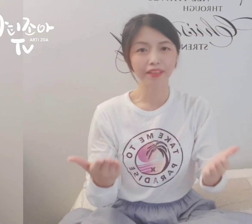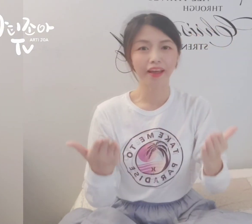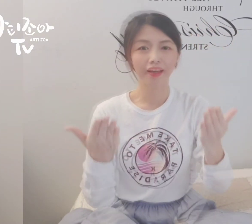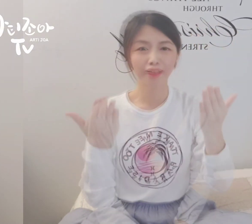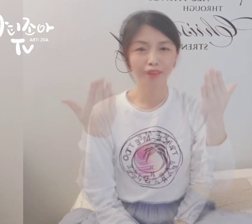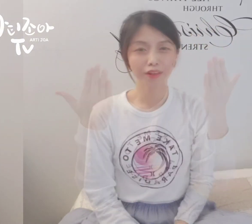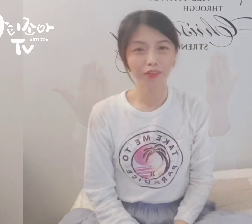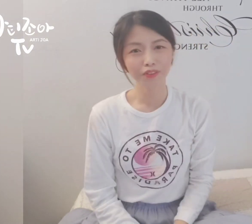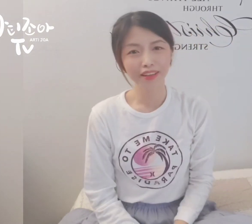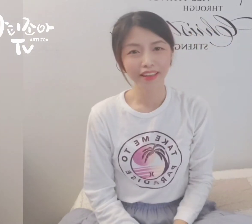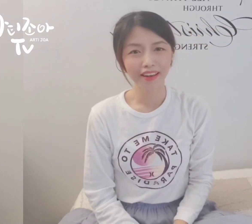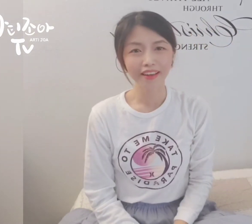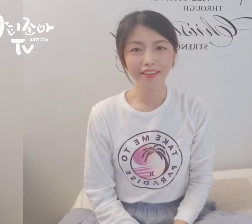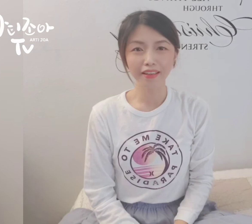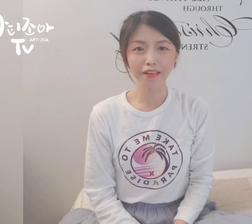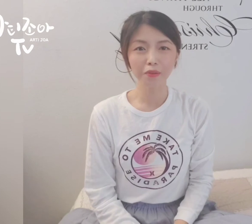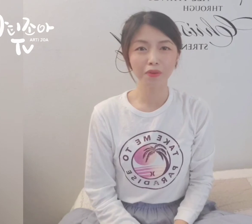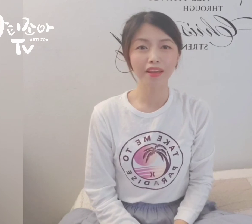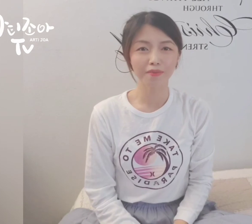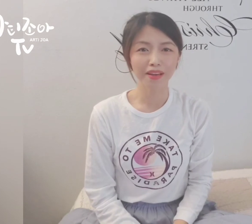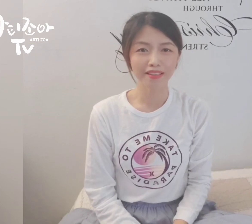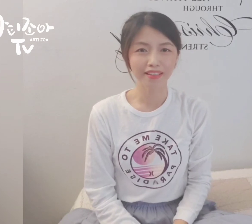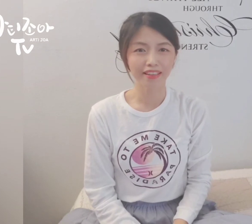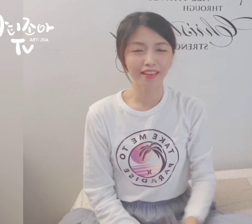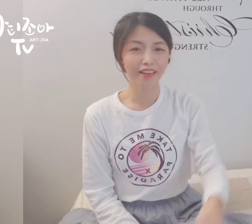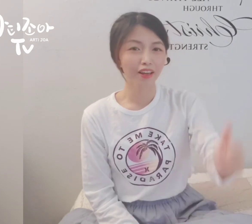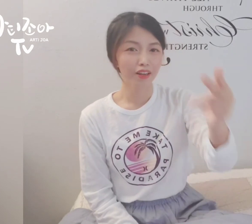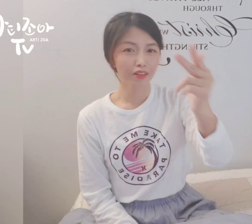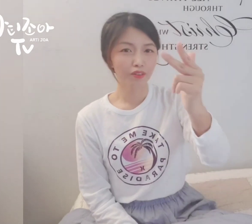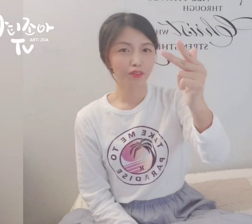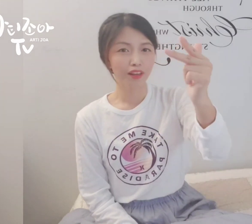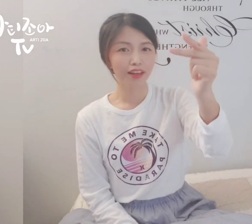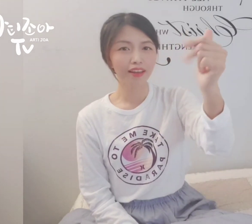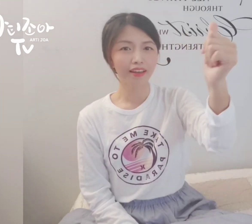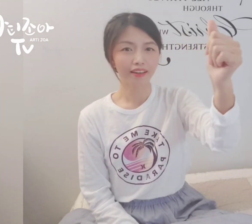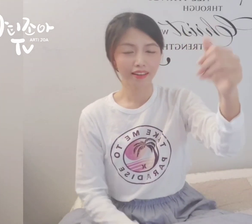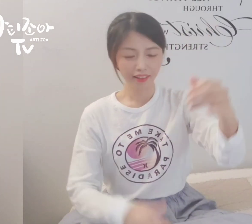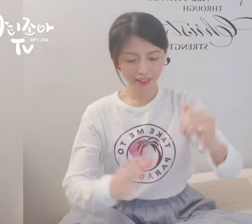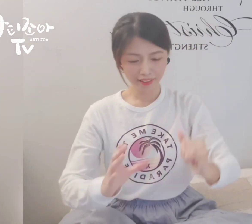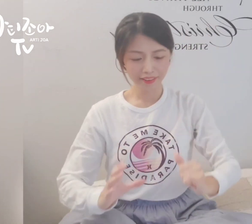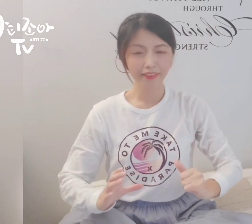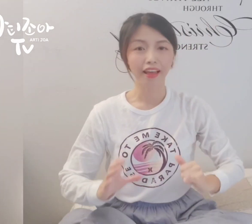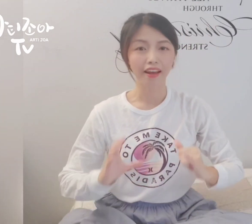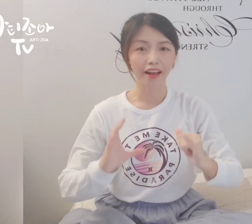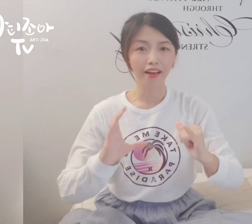드립니다. 주의 나라 찬양 속에 임하시니 주의 나라